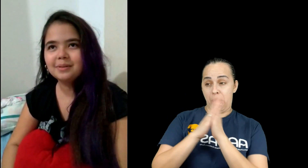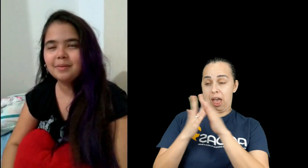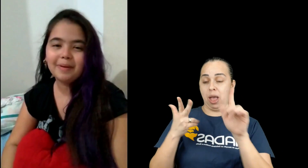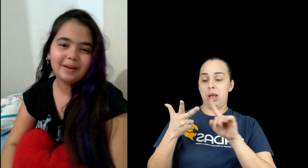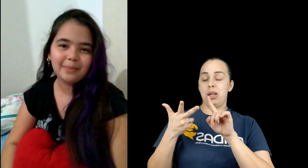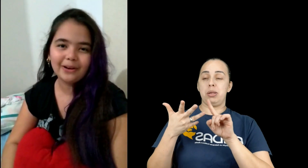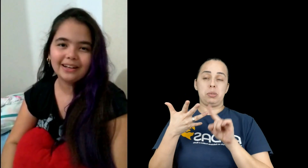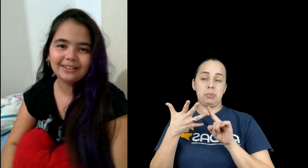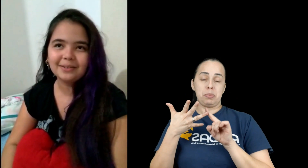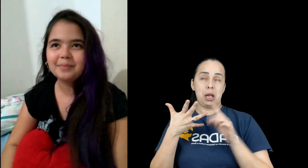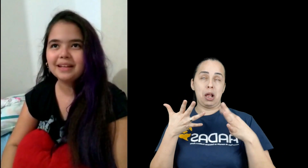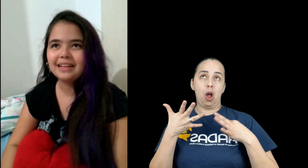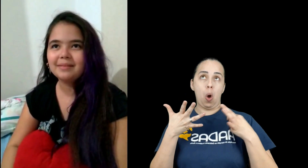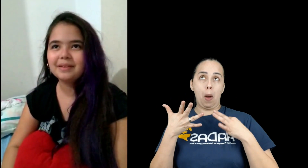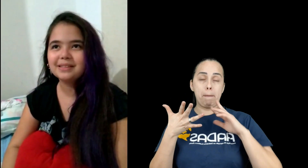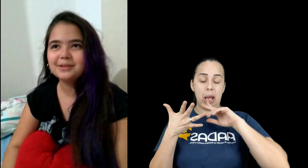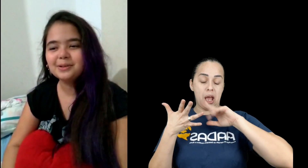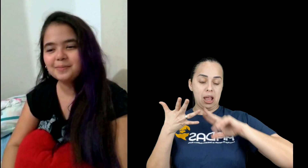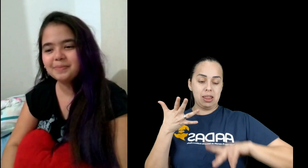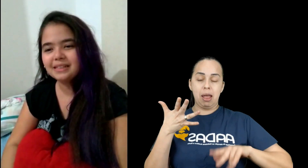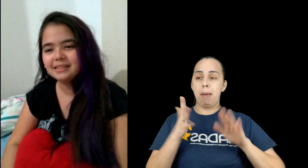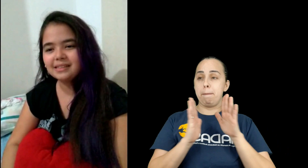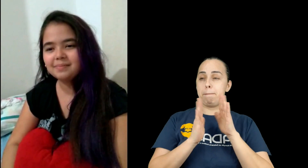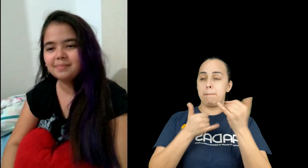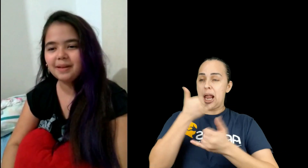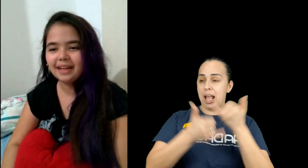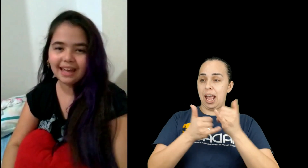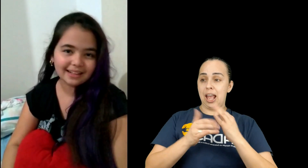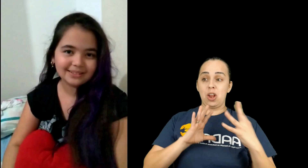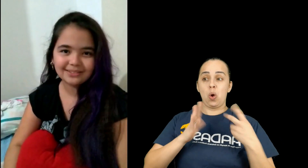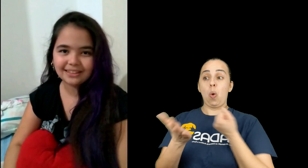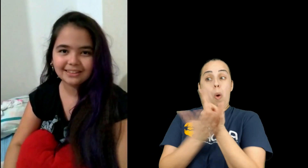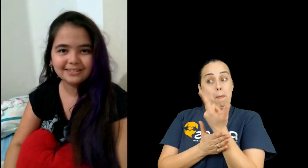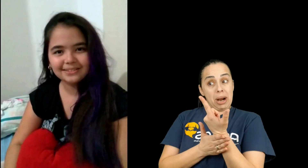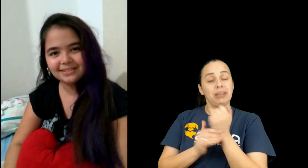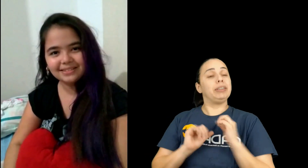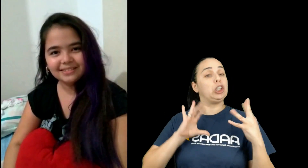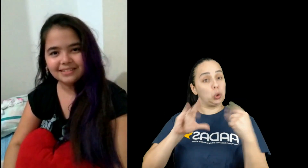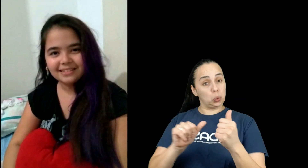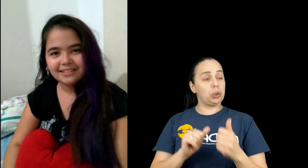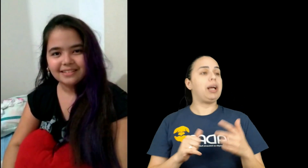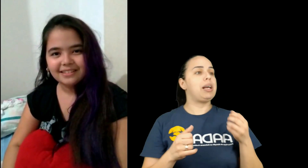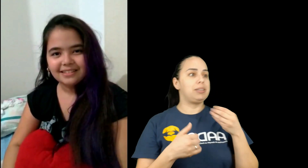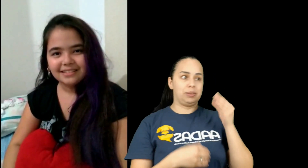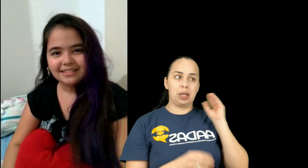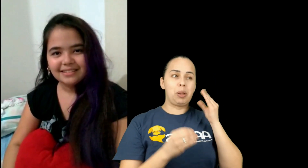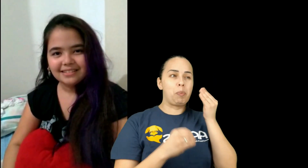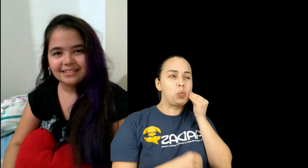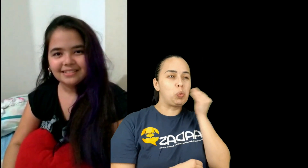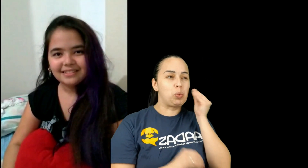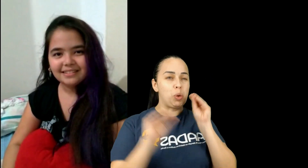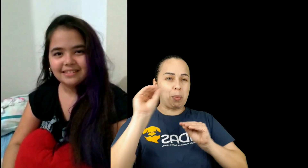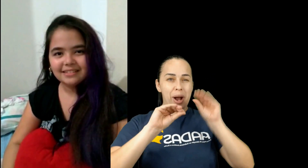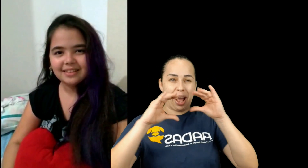bebê reborn, eu compraria minhas roupas, brinquedo e tudo. Então tá bom, manda um beijo pra Ada.